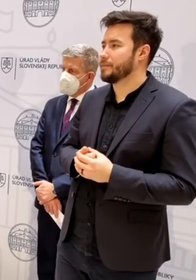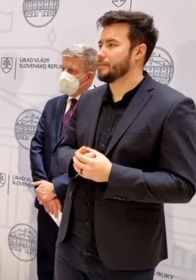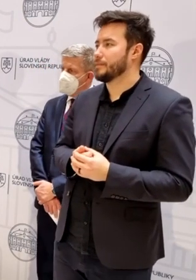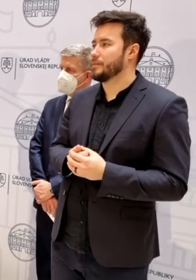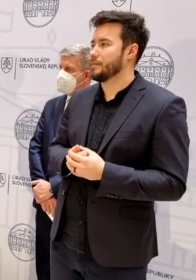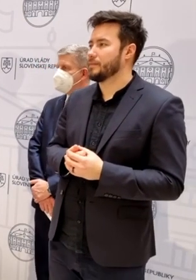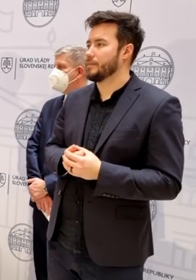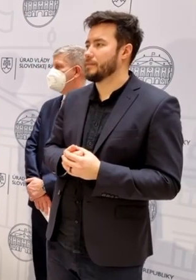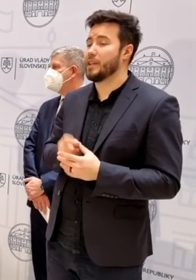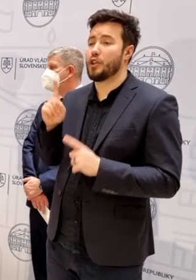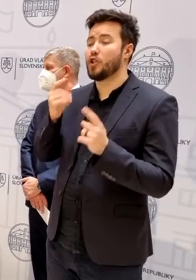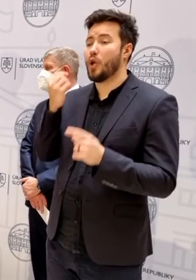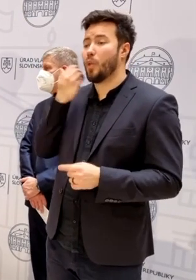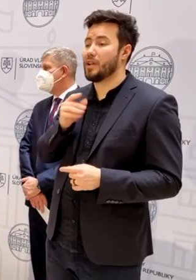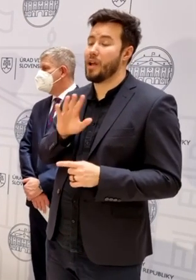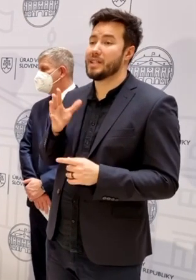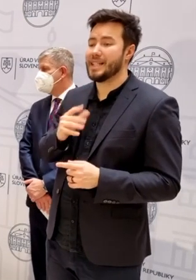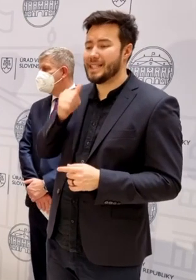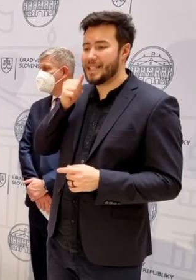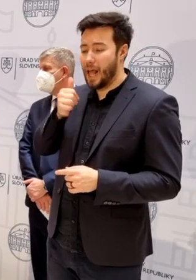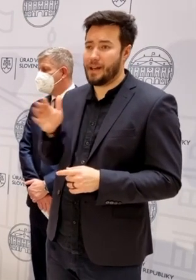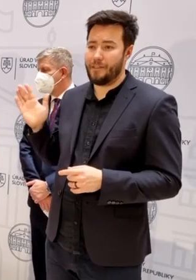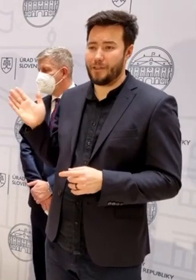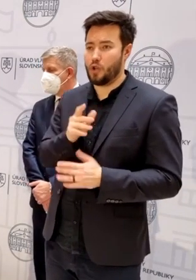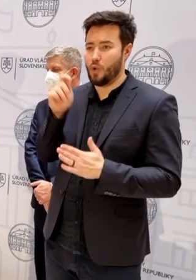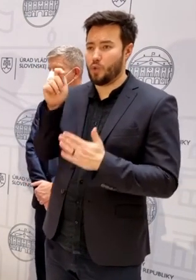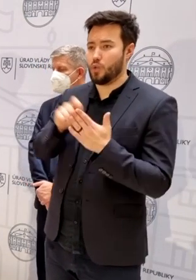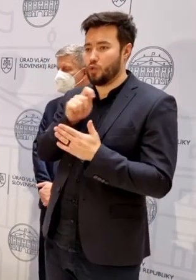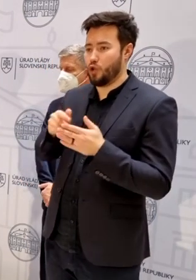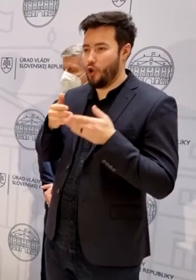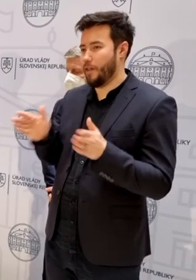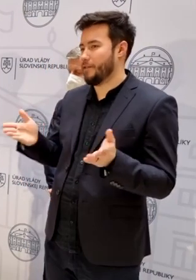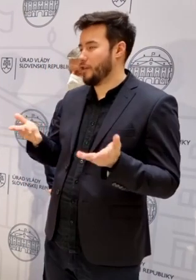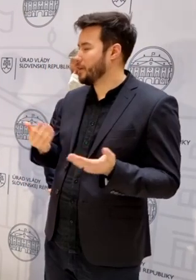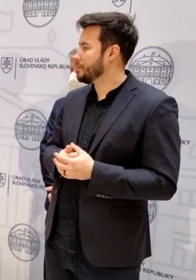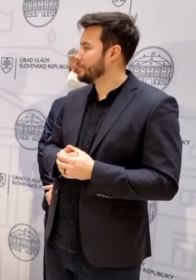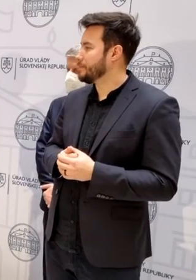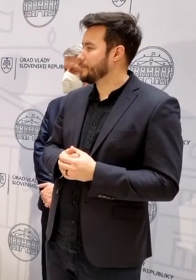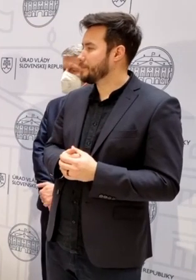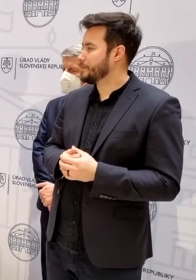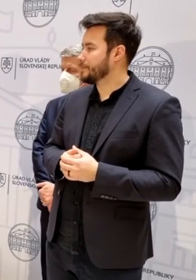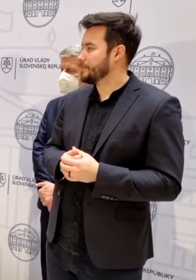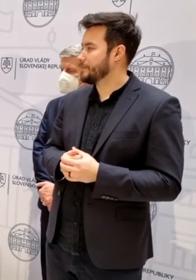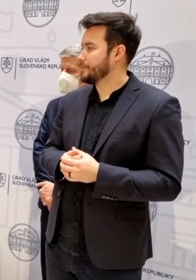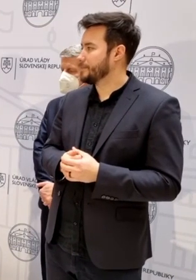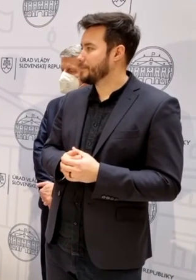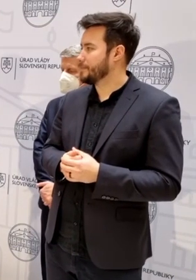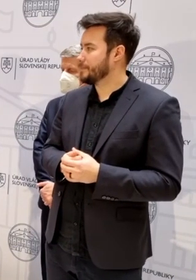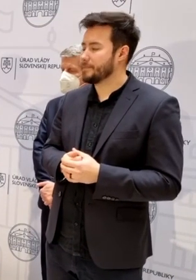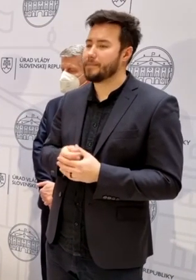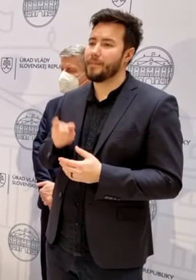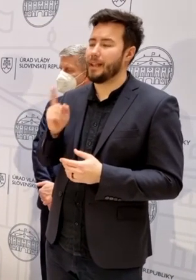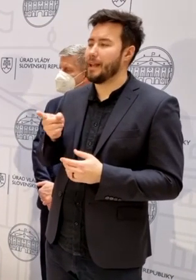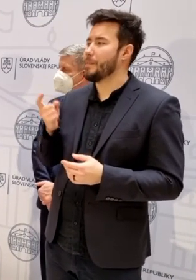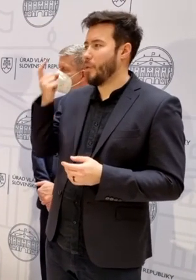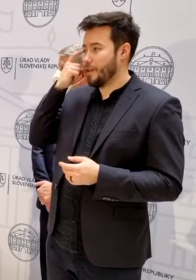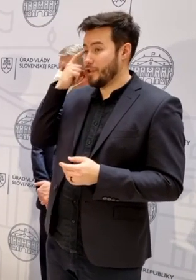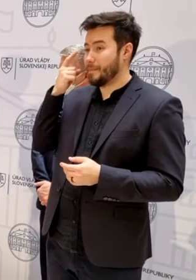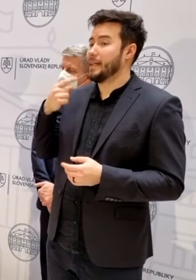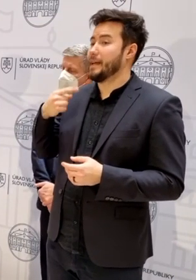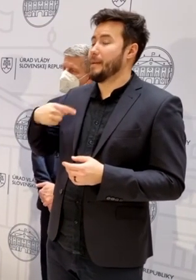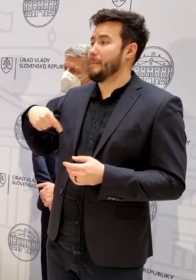ľudí, ktorí už by chceli mať hneď zajtra všetko naraz zrušené a otvorené? Treba si uvedomiť, že ešte aktuálne, ako